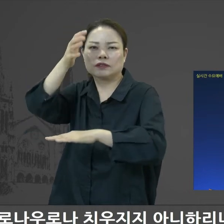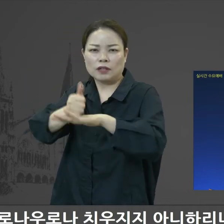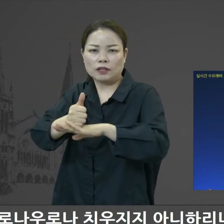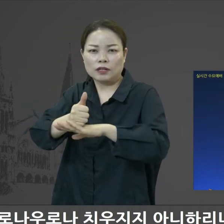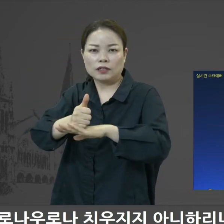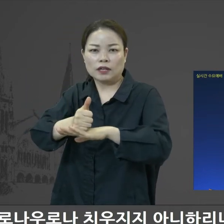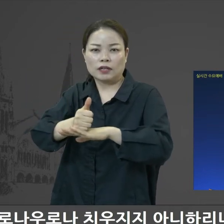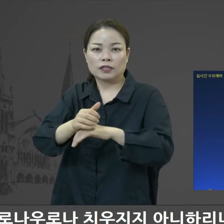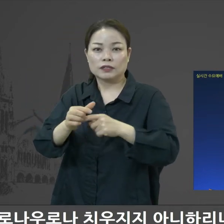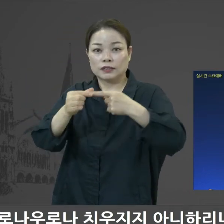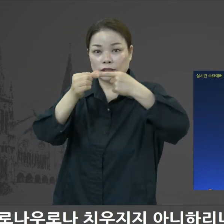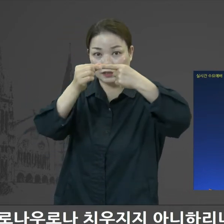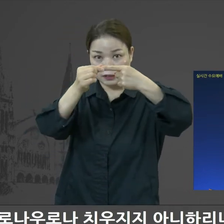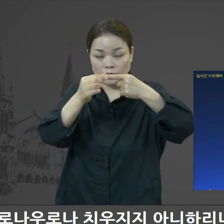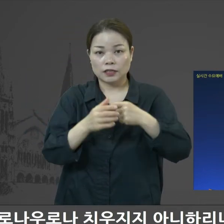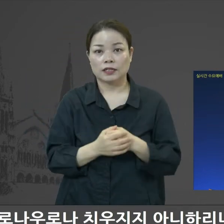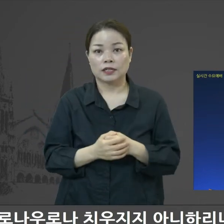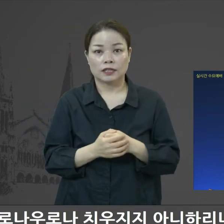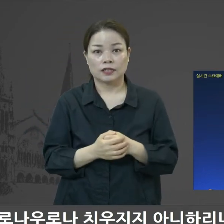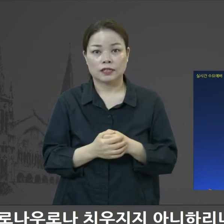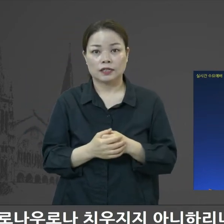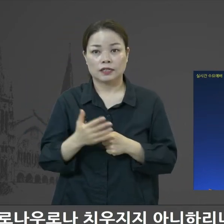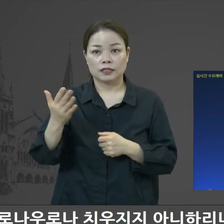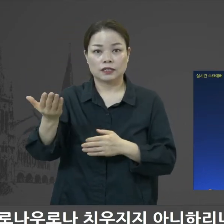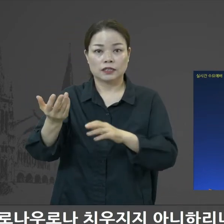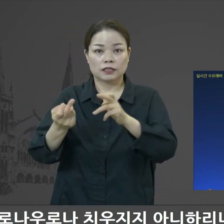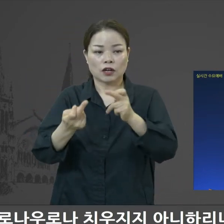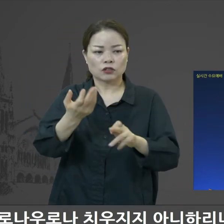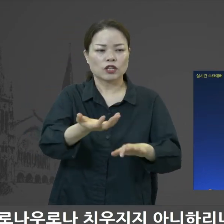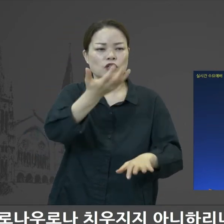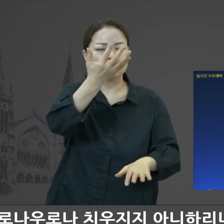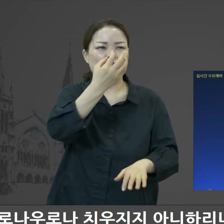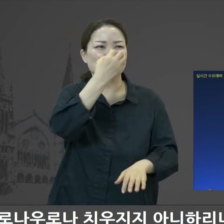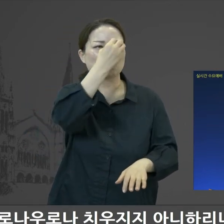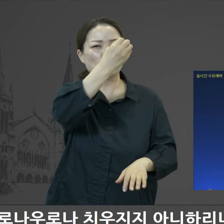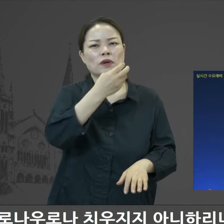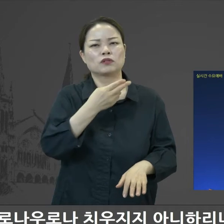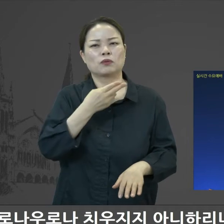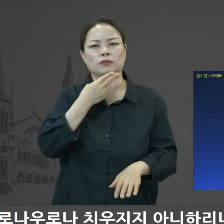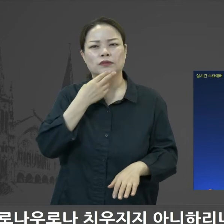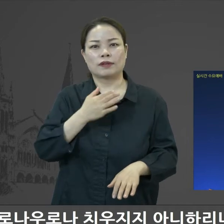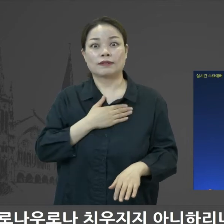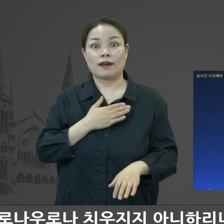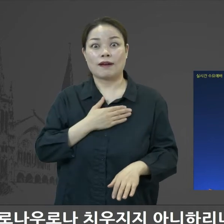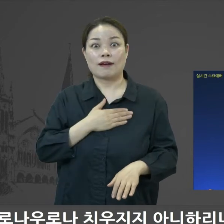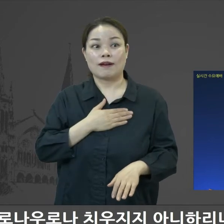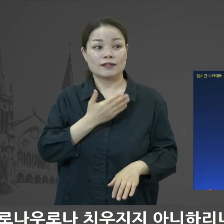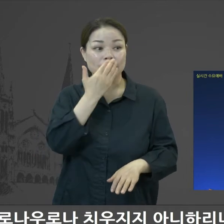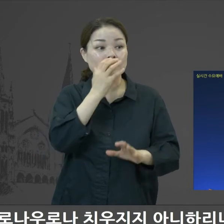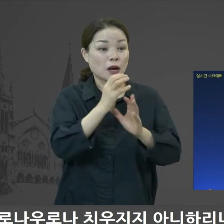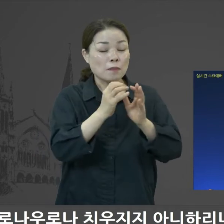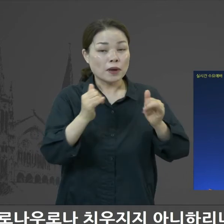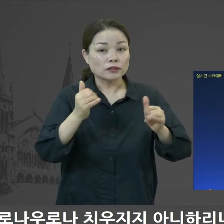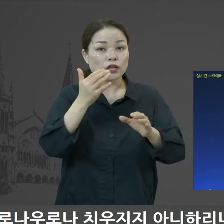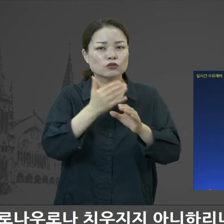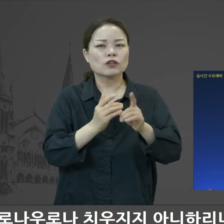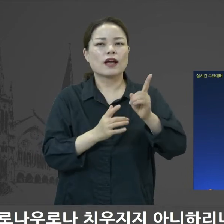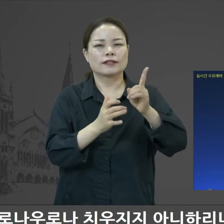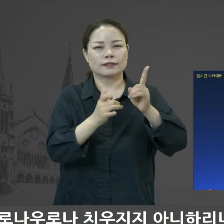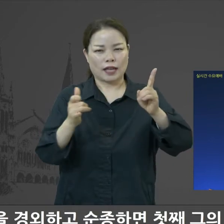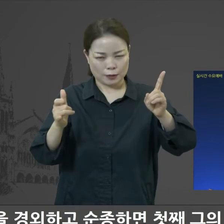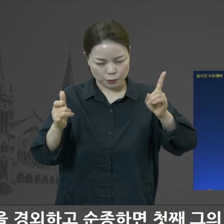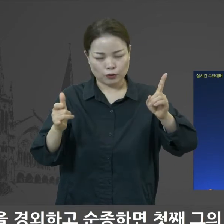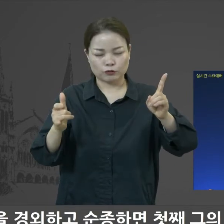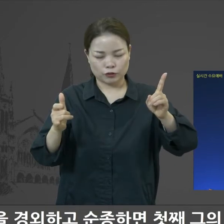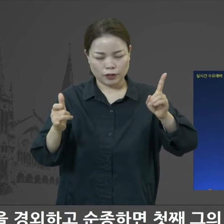주어진다고 합니다. 첫 번째, 그의 형제 위에 교만하지 않는다. 나 그냥 이스라엘 백성 중에 한